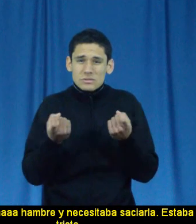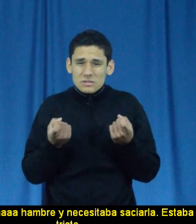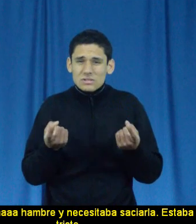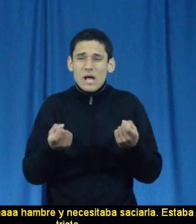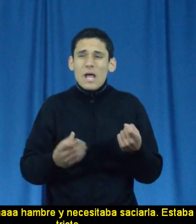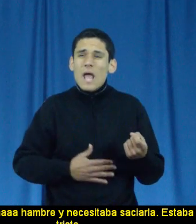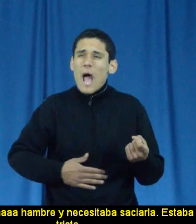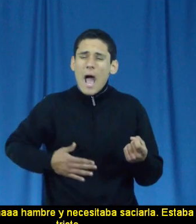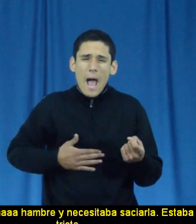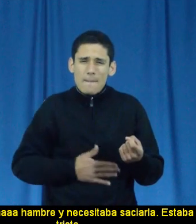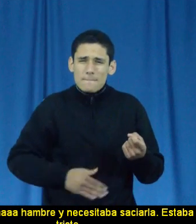lugar.